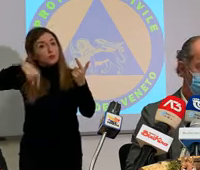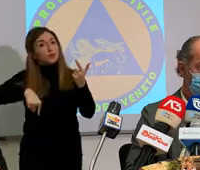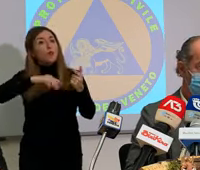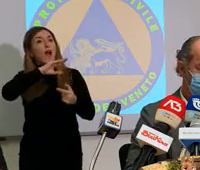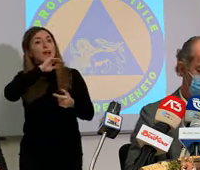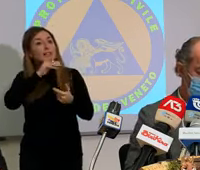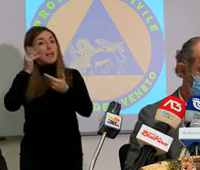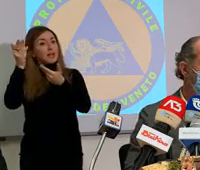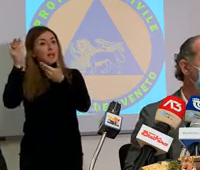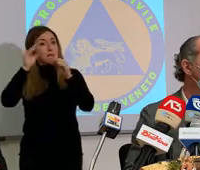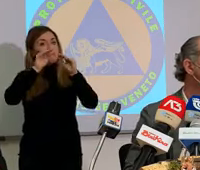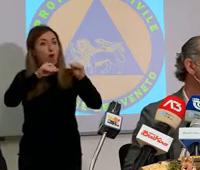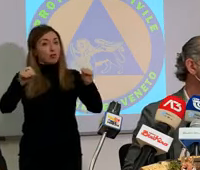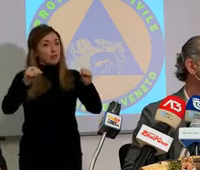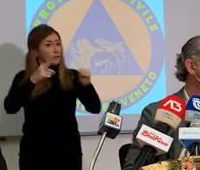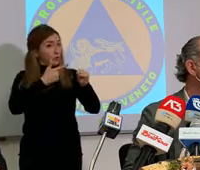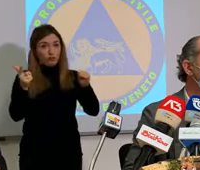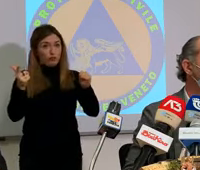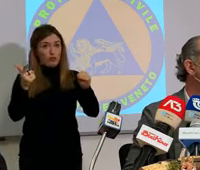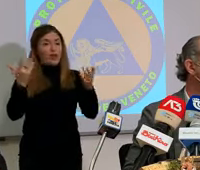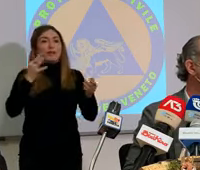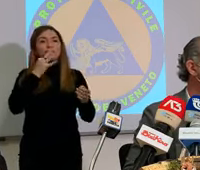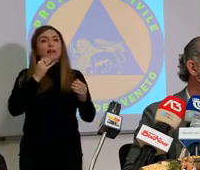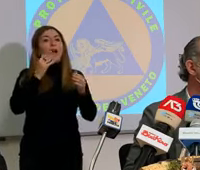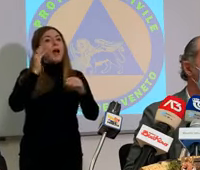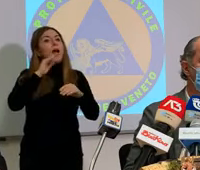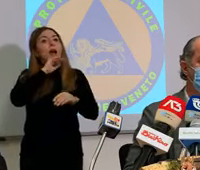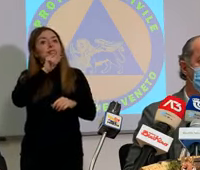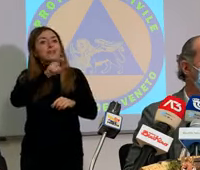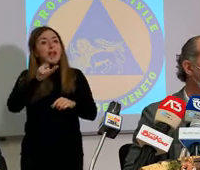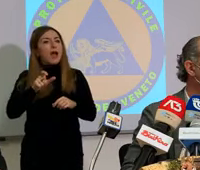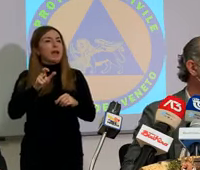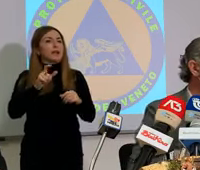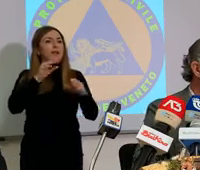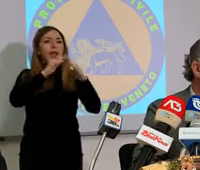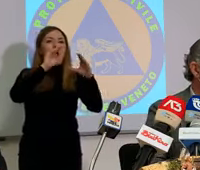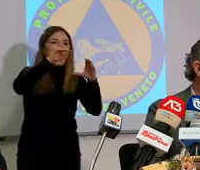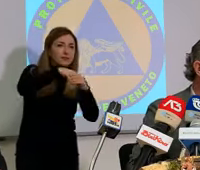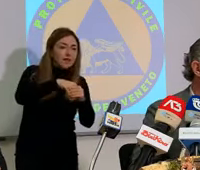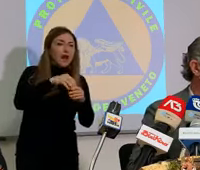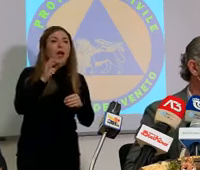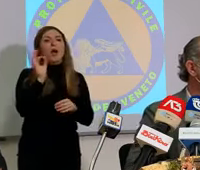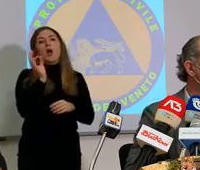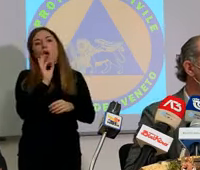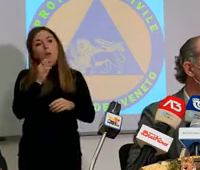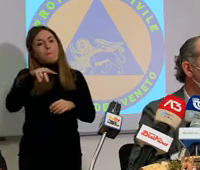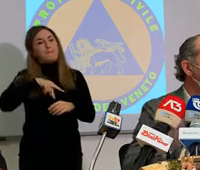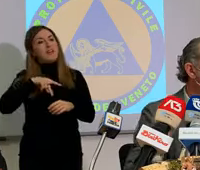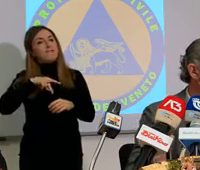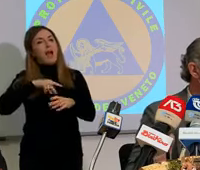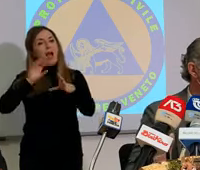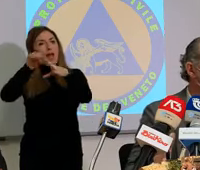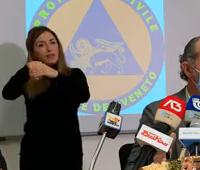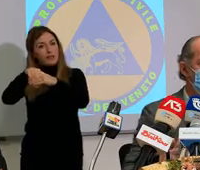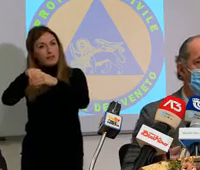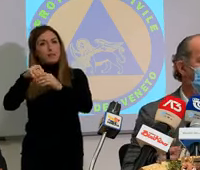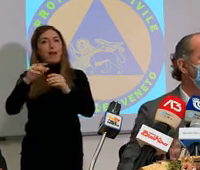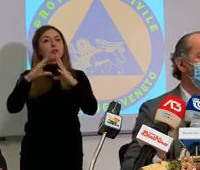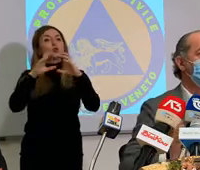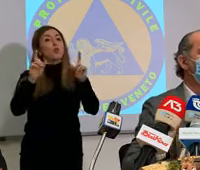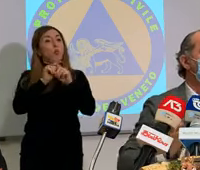e quindi gli anziani restano in casa o resto non ricoveri diciamo organizzati da privati ma non hanno la struttura e